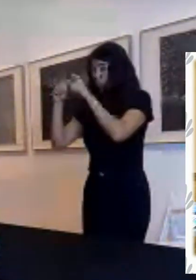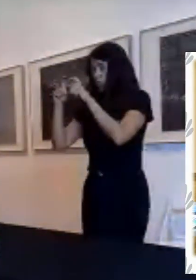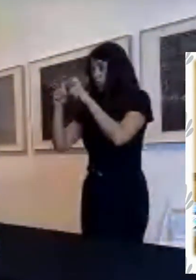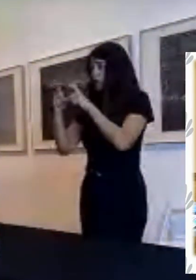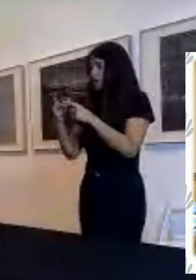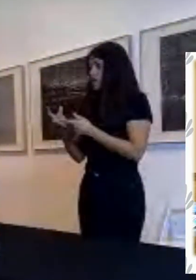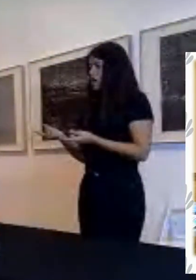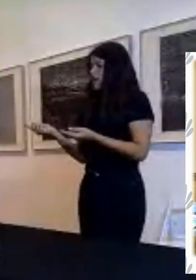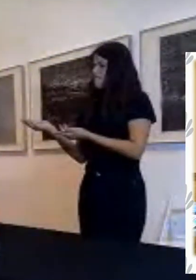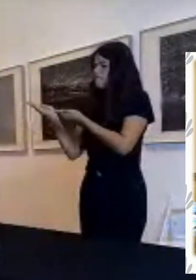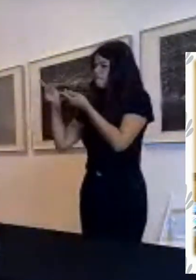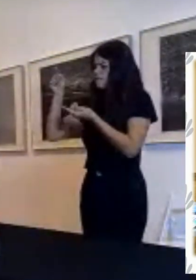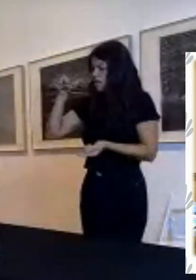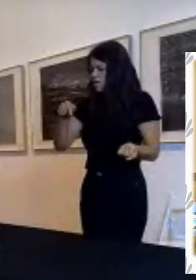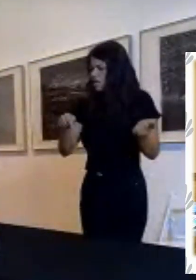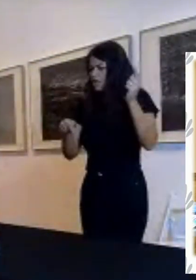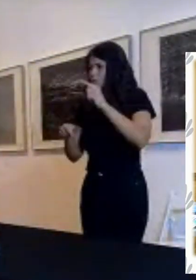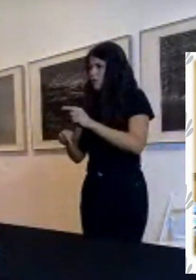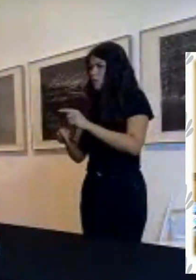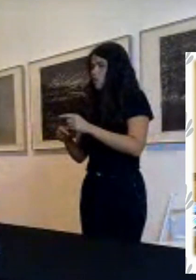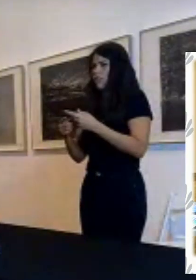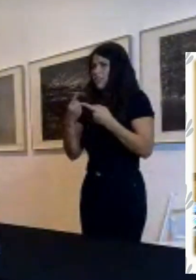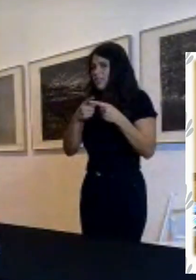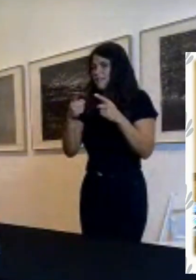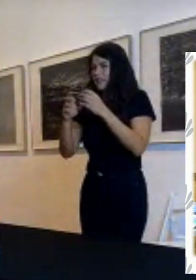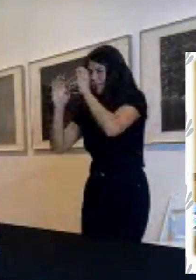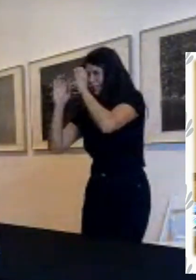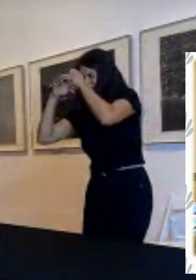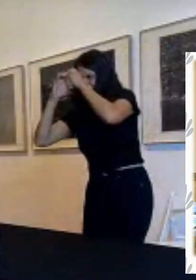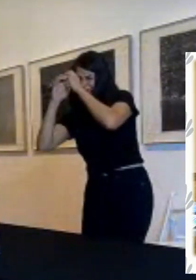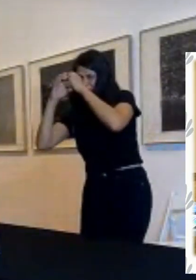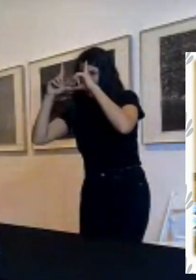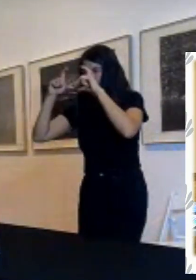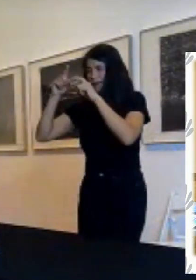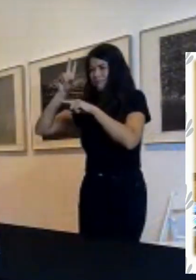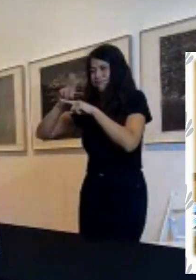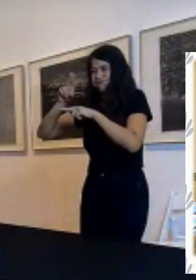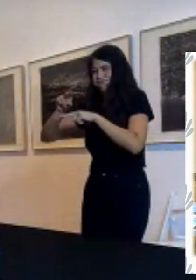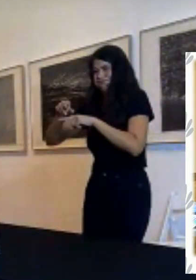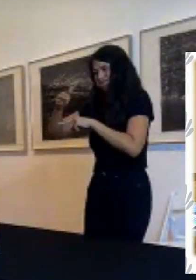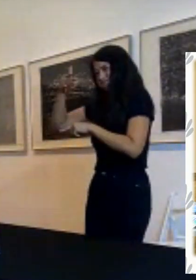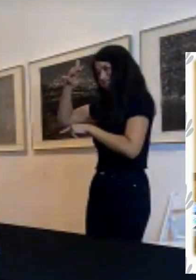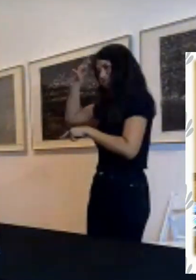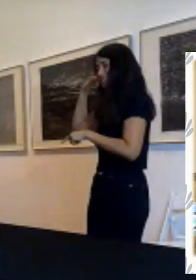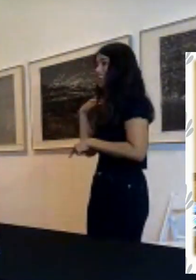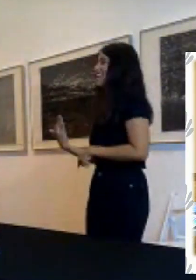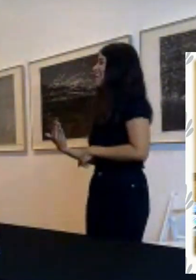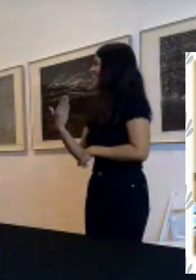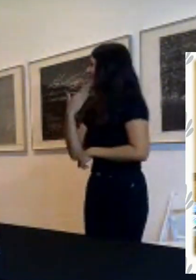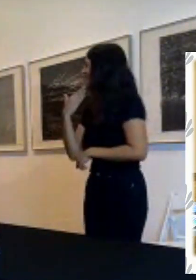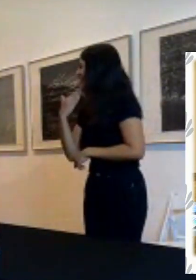aparecimos acá con un montón de cámaras fotográficas del tiempo de la POA, que también es muy